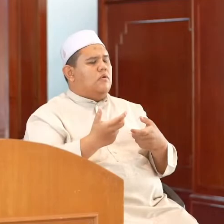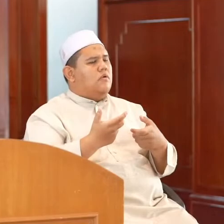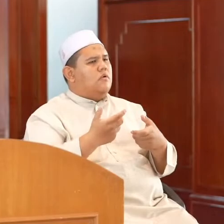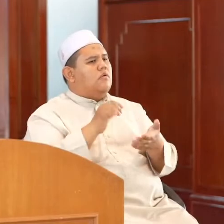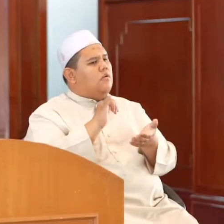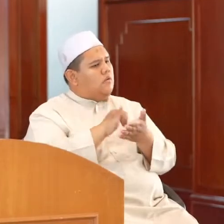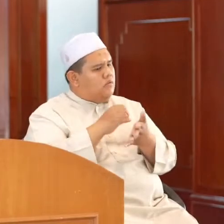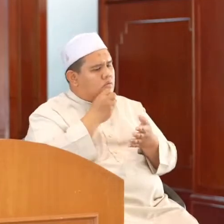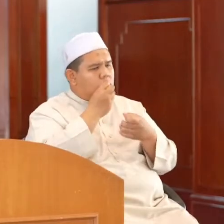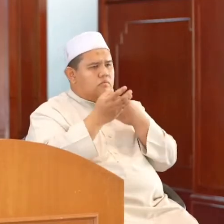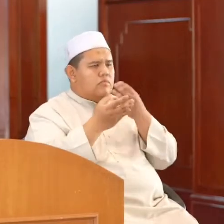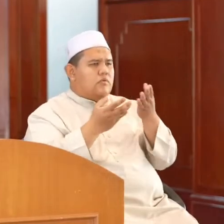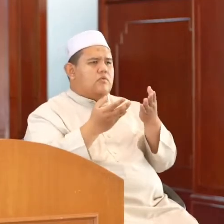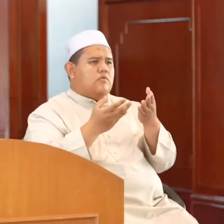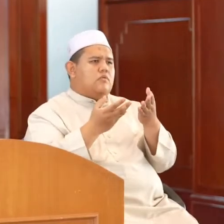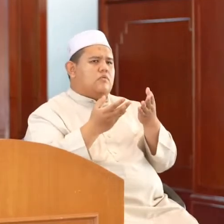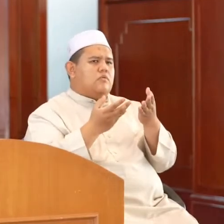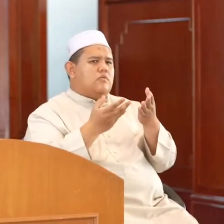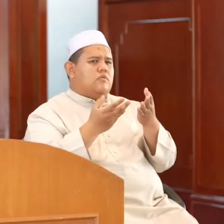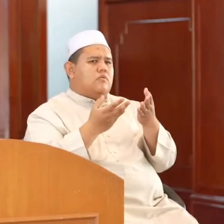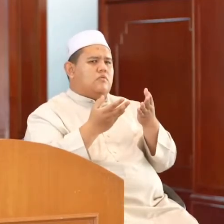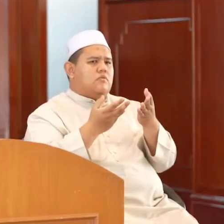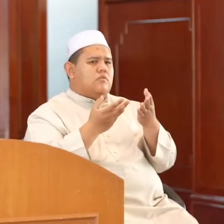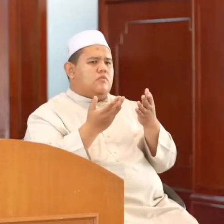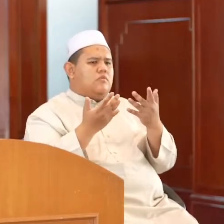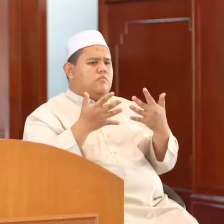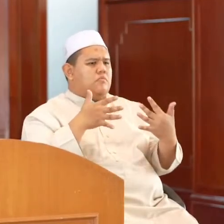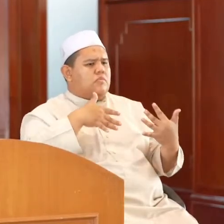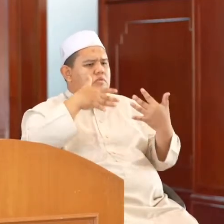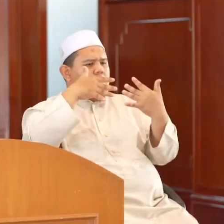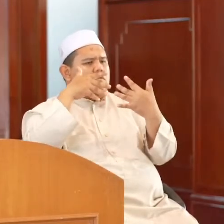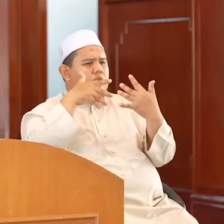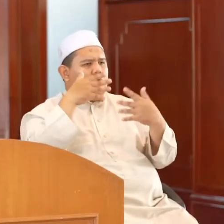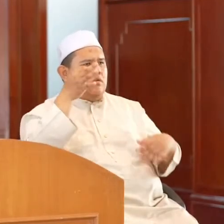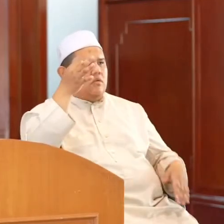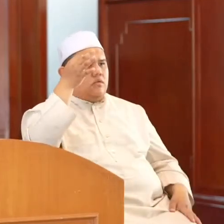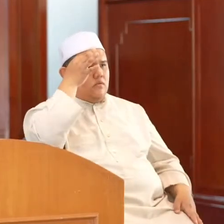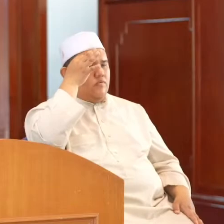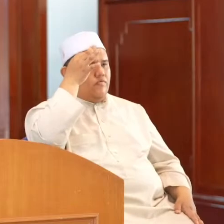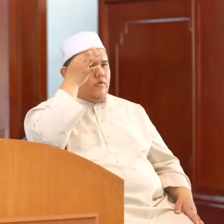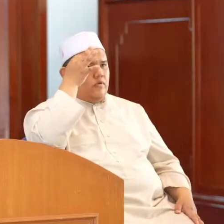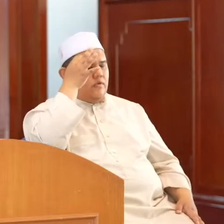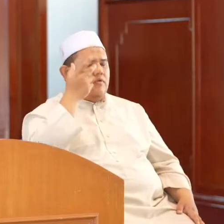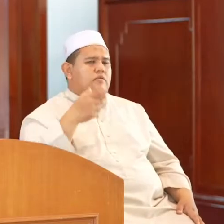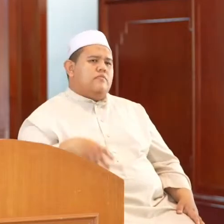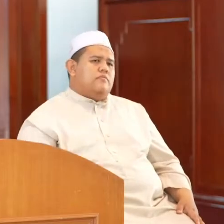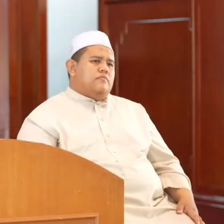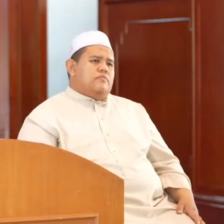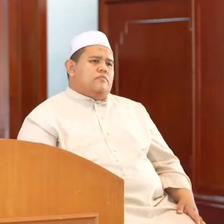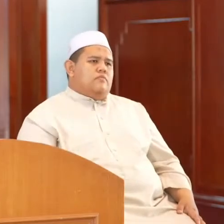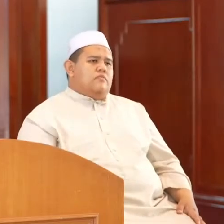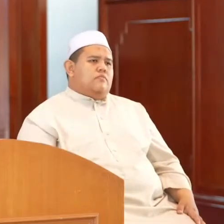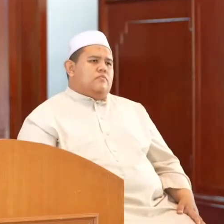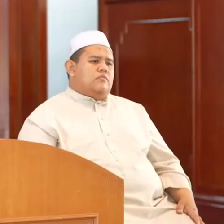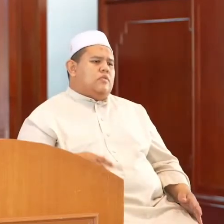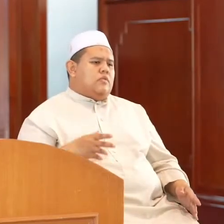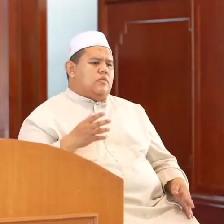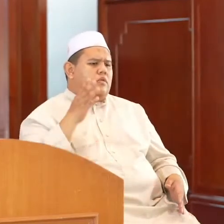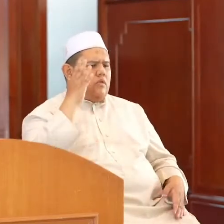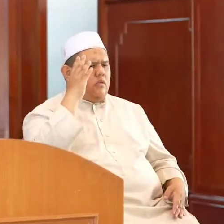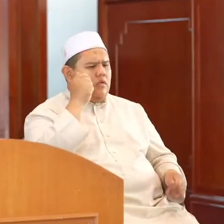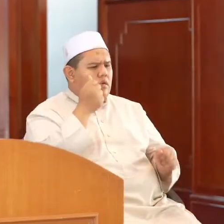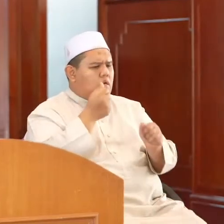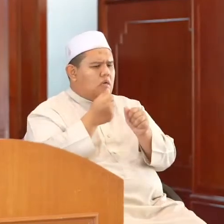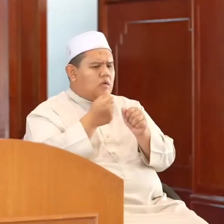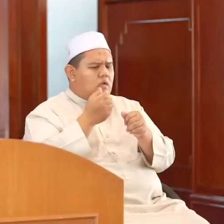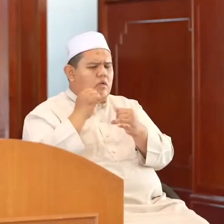Ini dipanggil sebagai serangan pemikiran, ghazul fikri, yang akhirnya terikut-ikut,